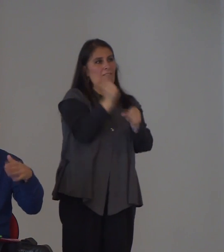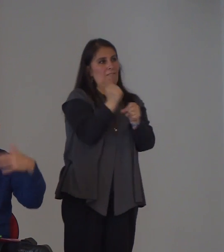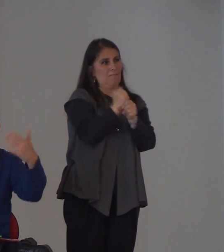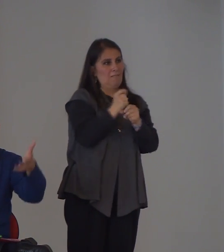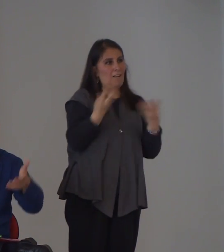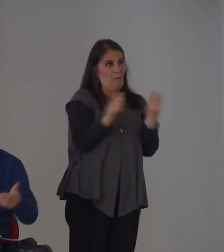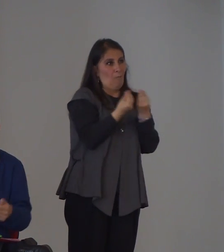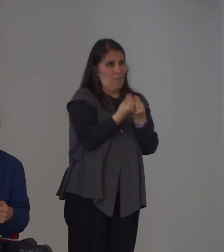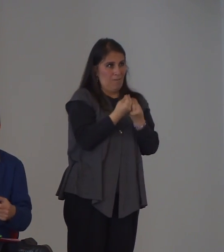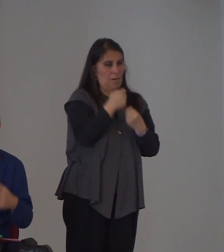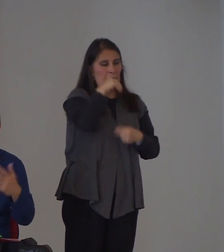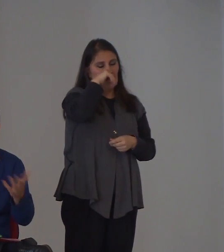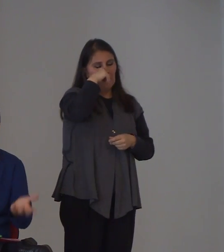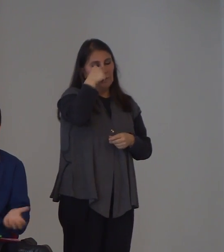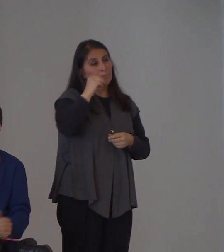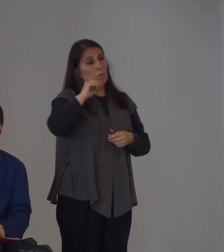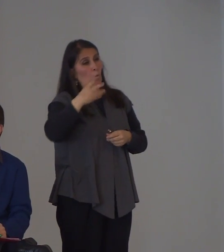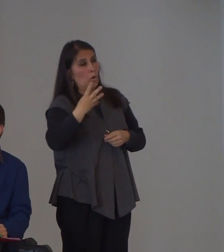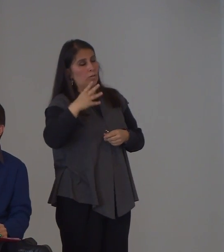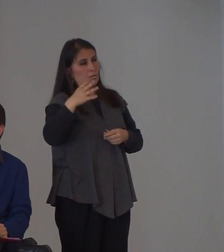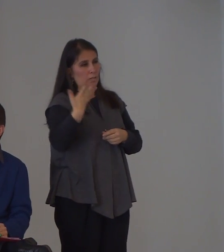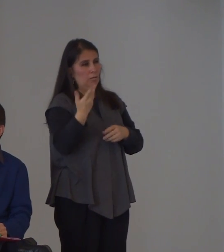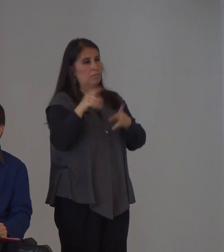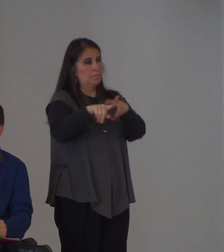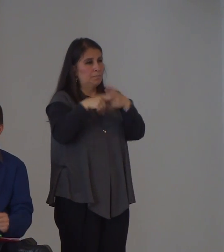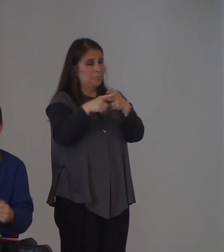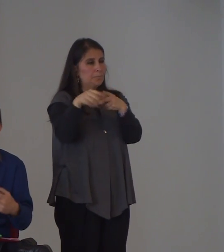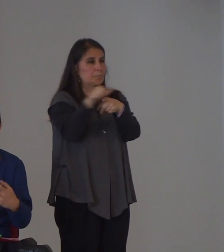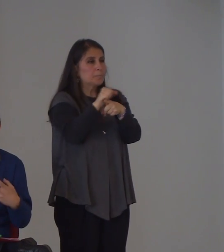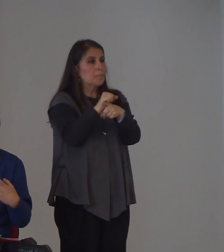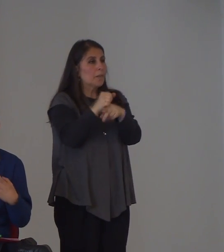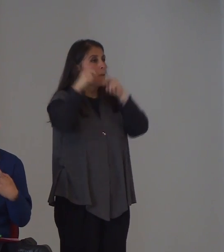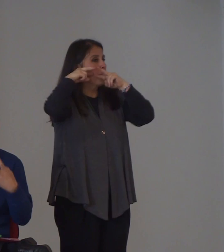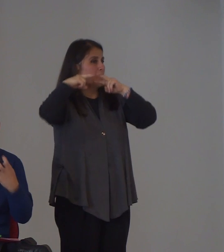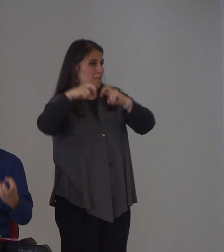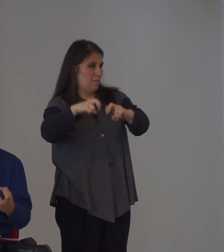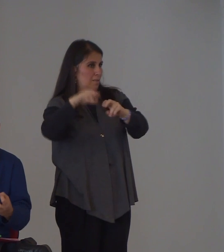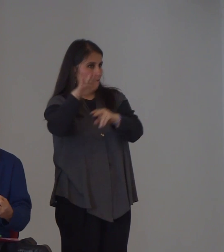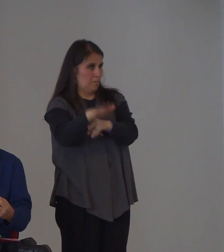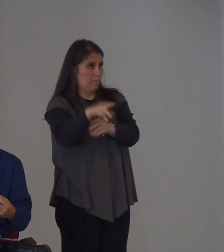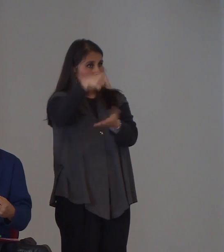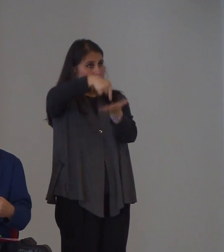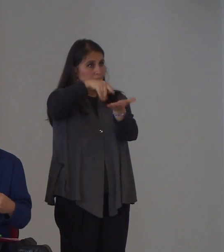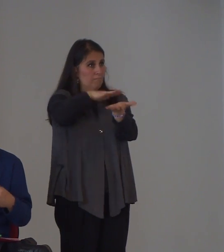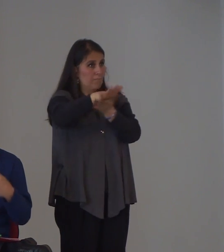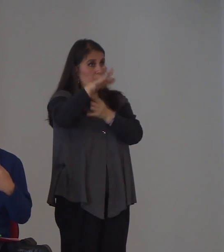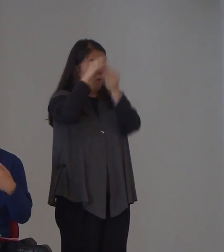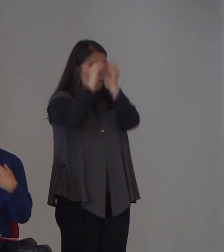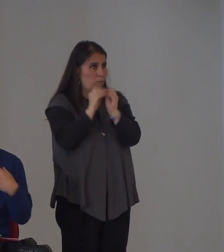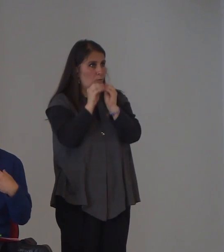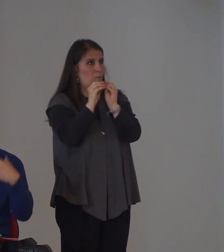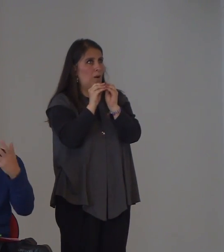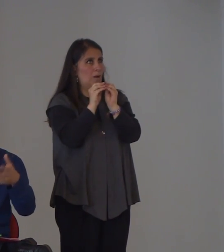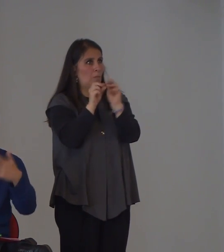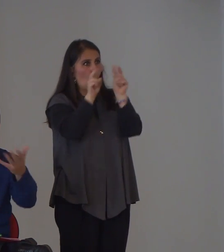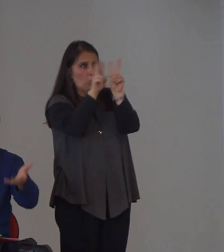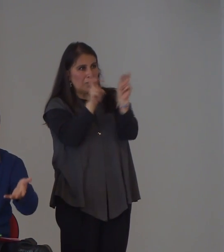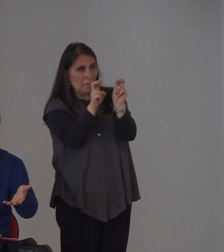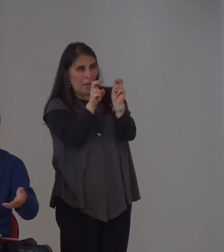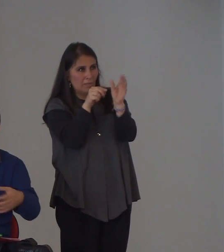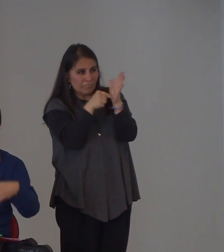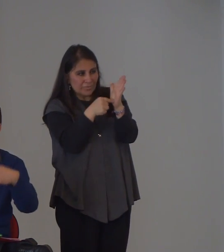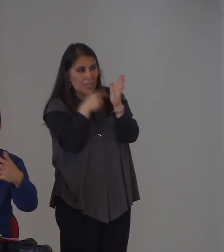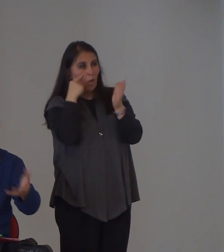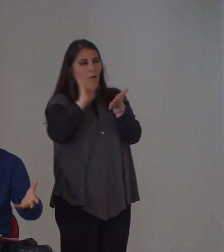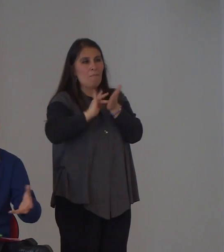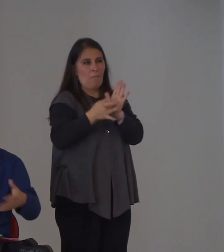El cuarto y el quinto taller de prácticas son más investigativos, van con un eje temático y van con una cierta hipótesis de